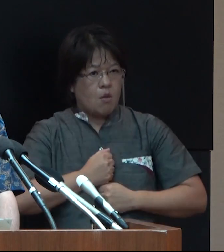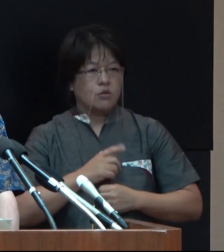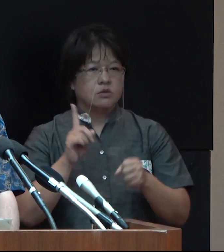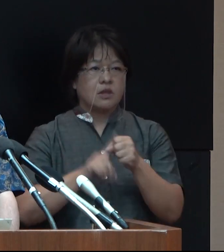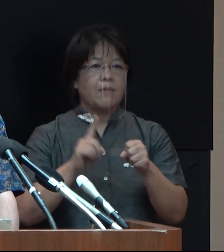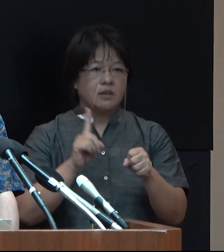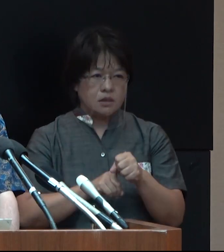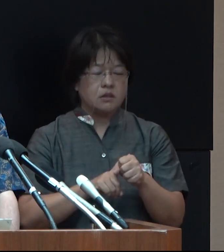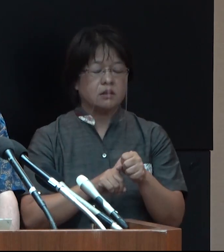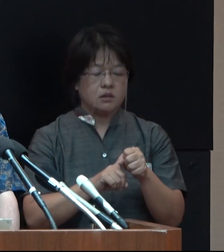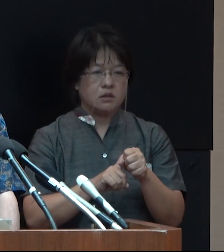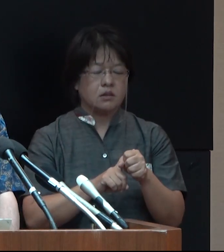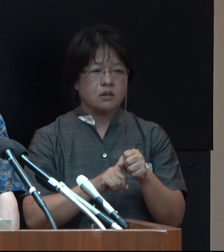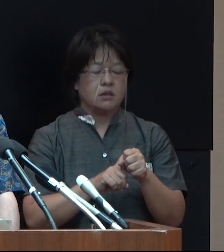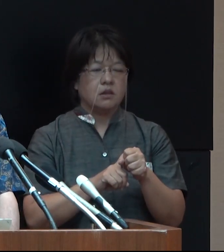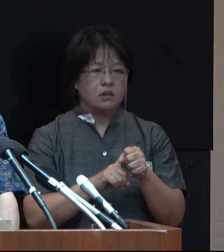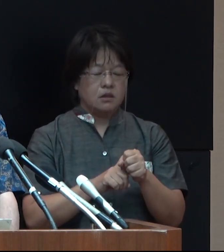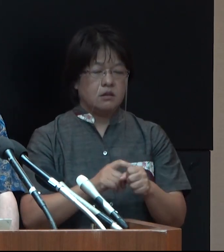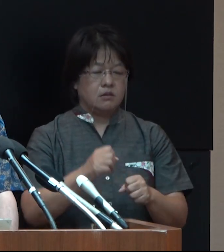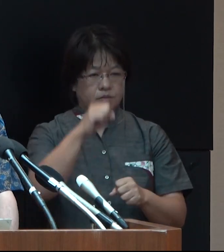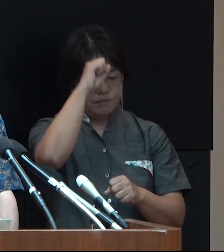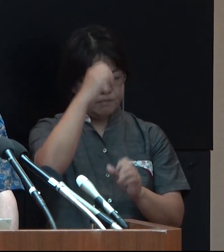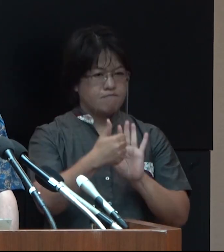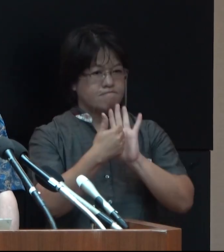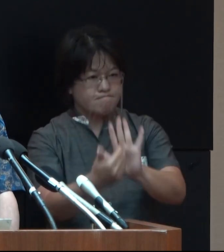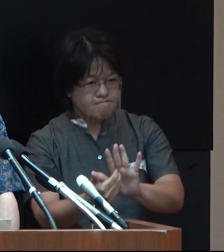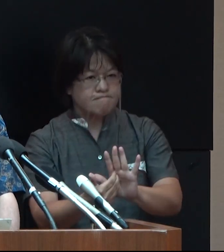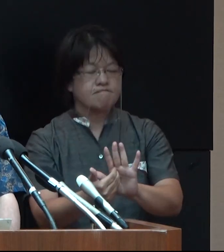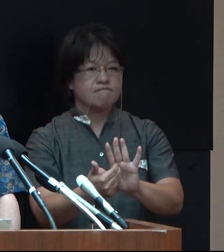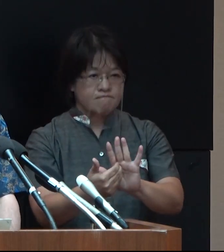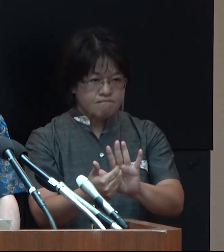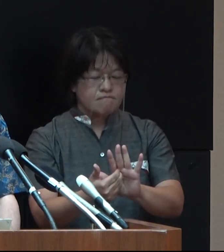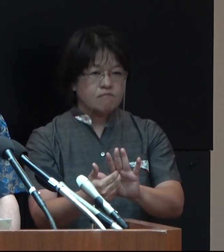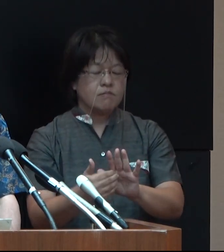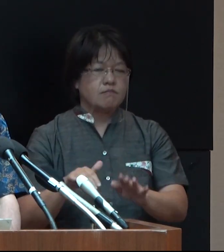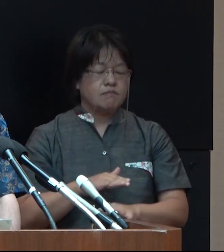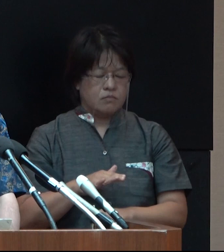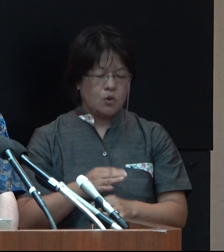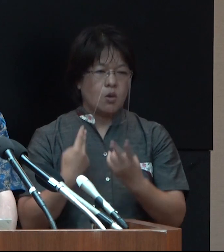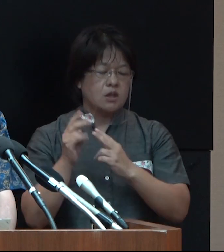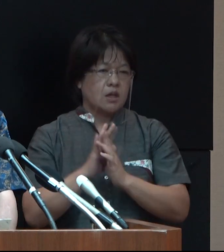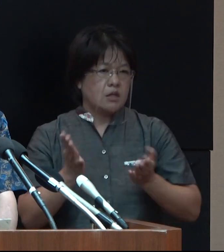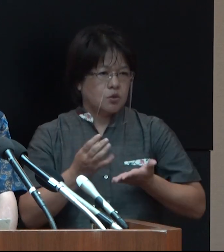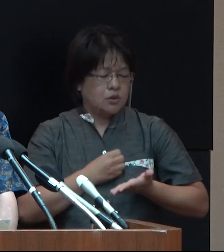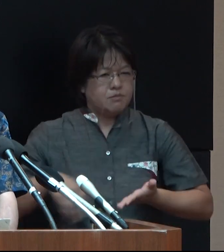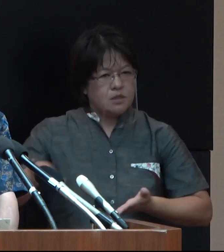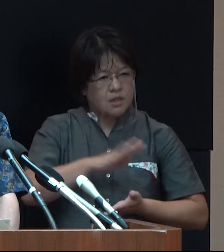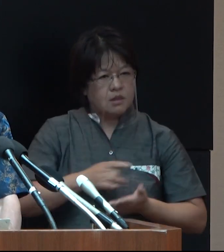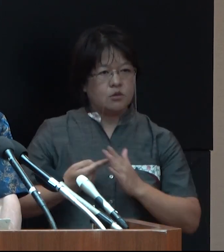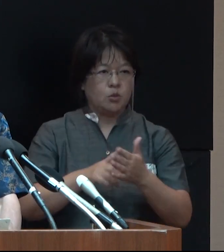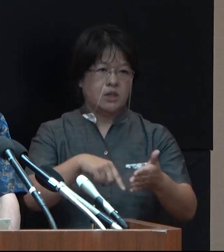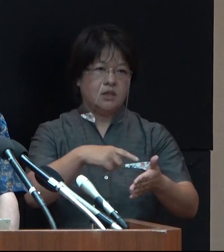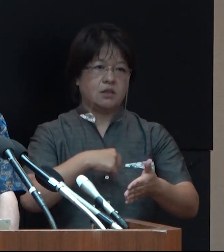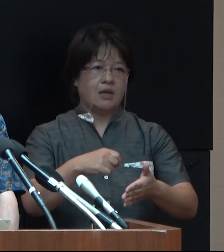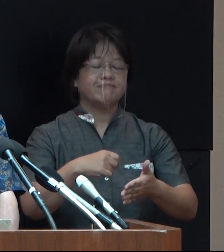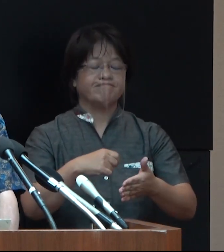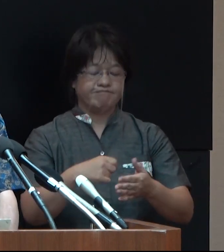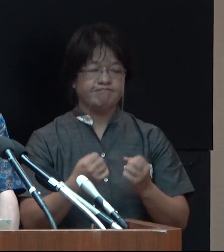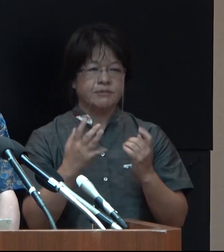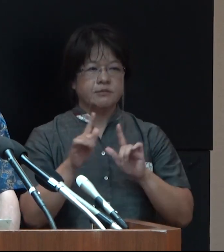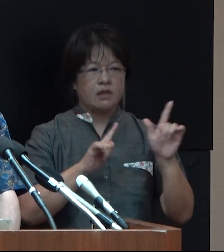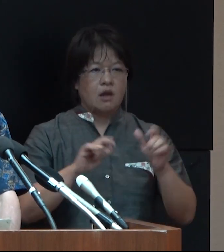くという思いで、防疫体制の強化に全庁を挙げて取り組んでまいります。新型コロナウイルス感染